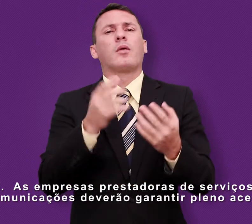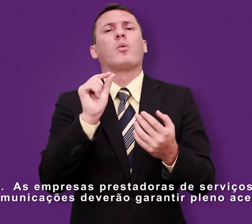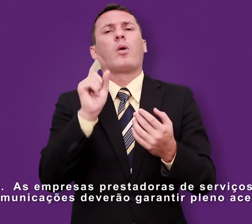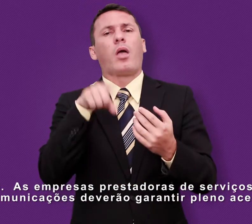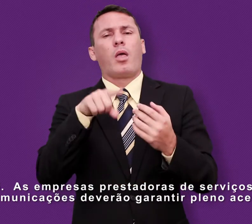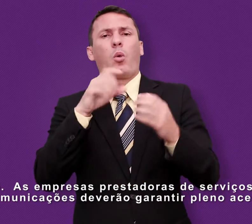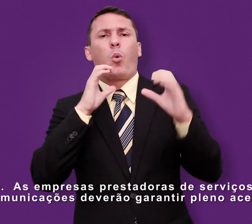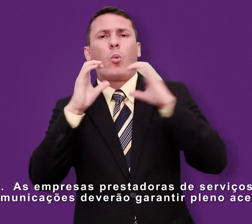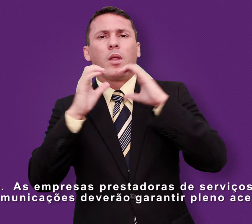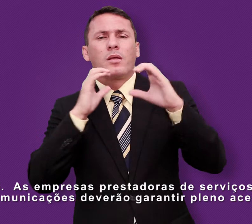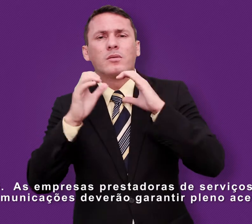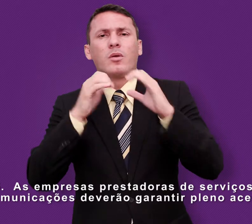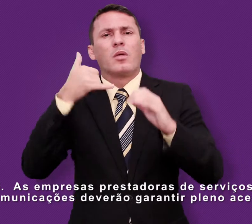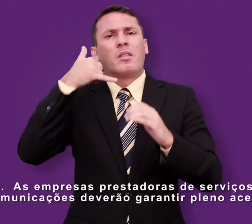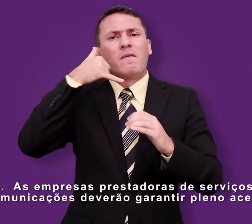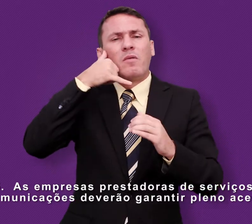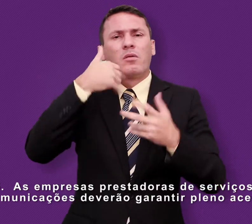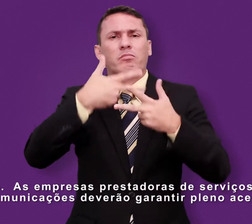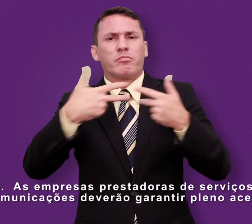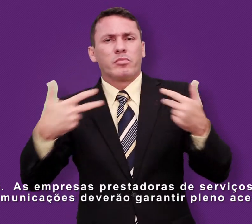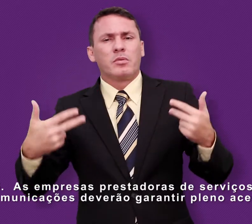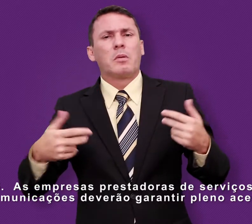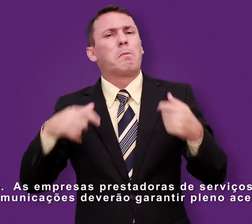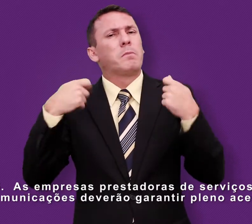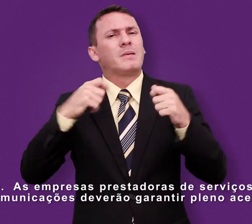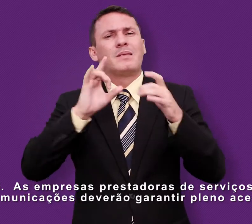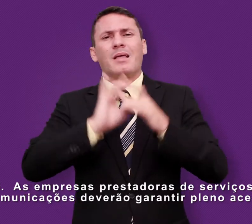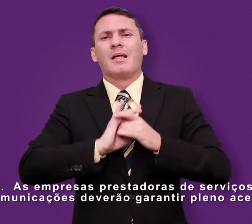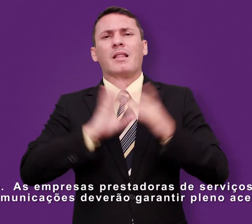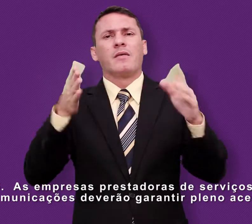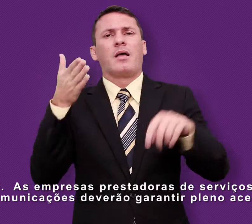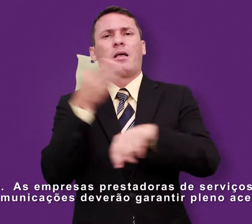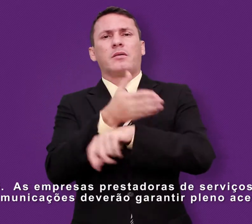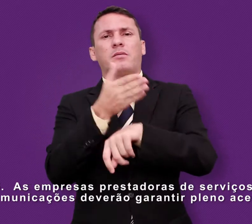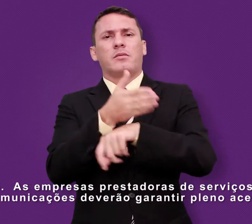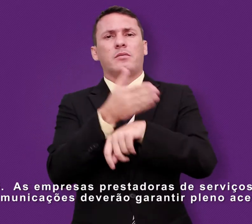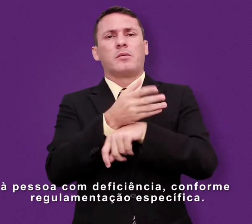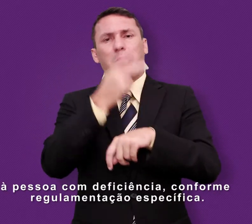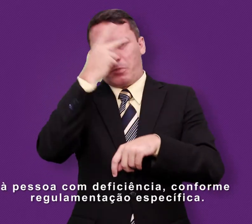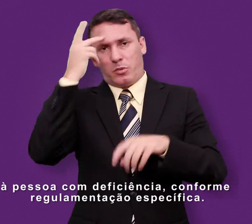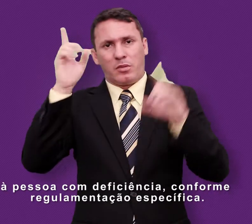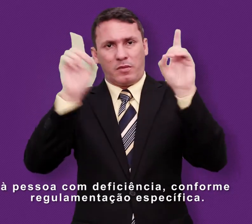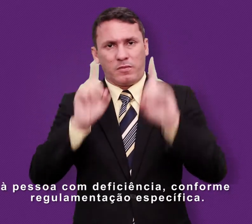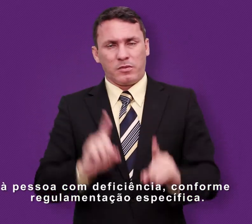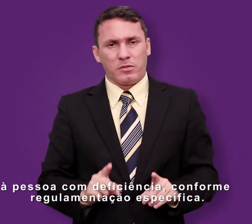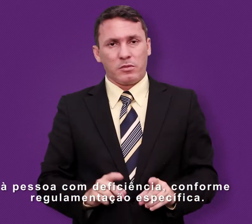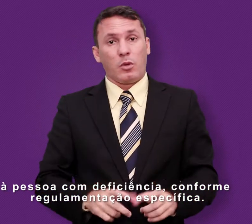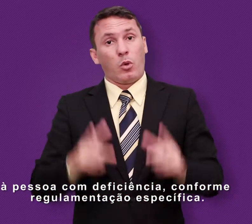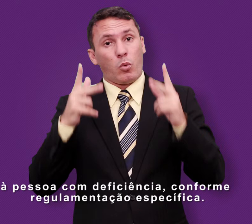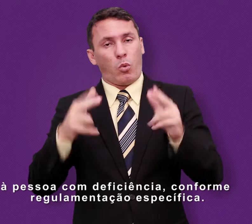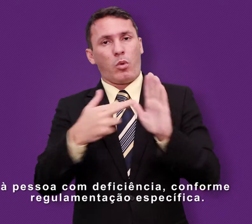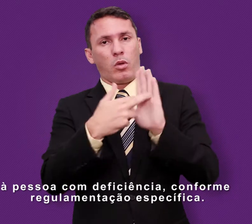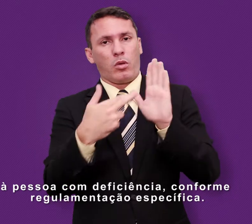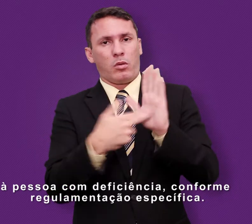de serviços de telecomunicações deverão garantir pleno acesso à pessoa com deficiência